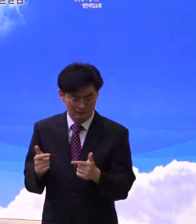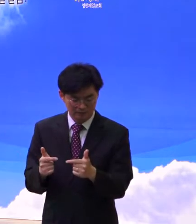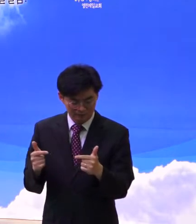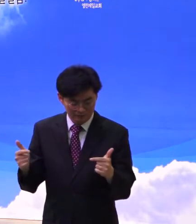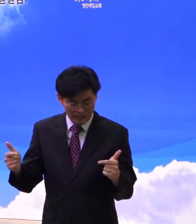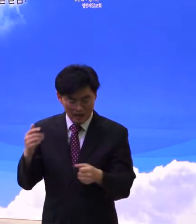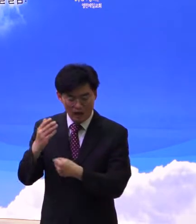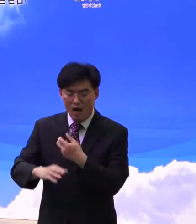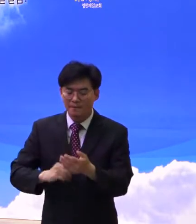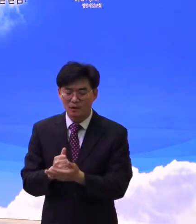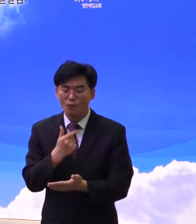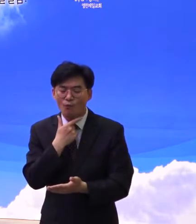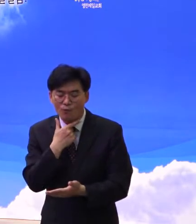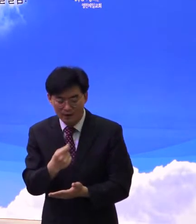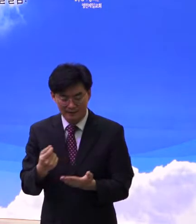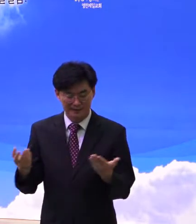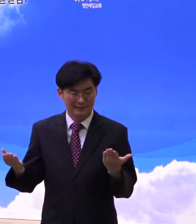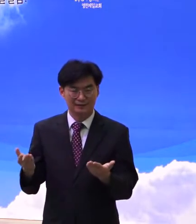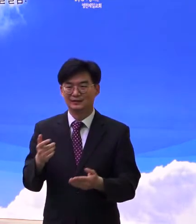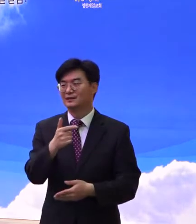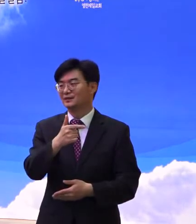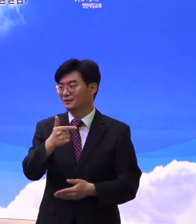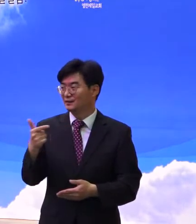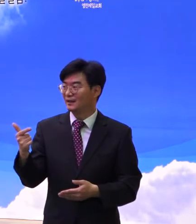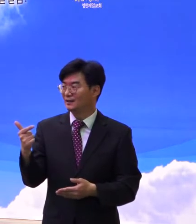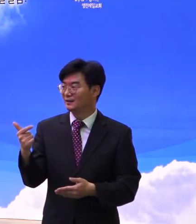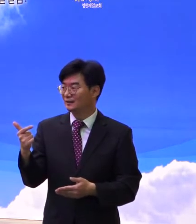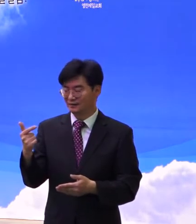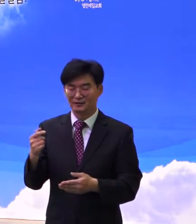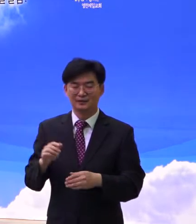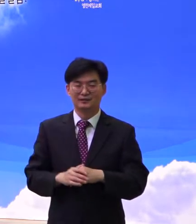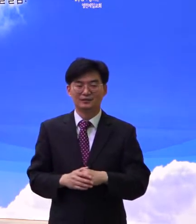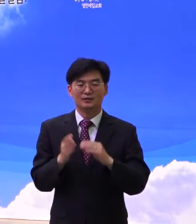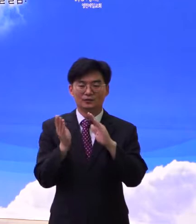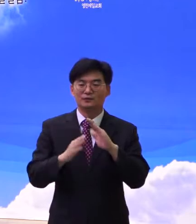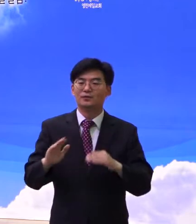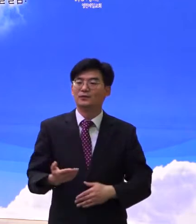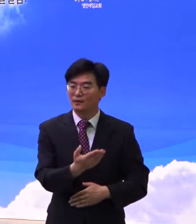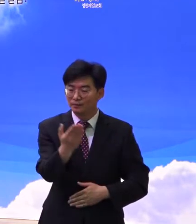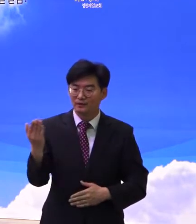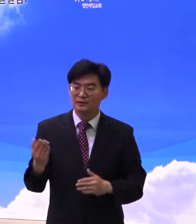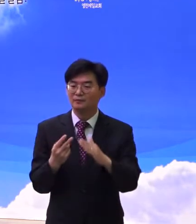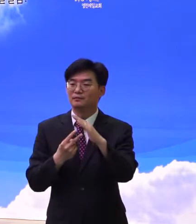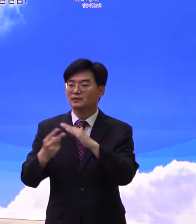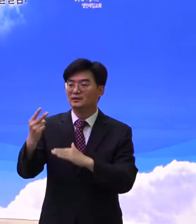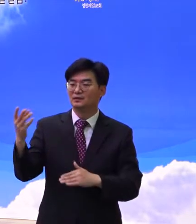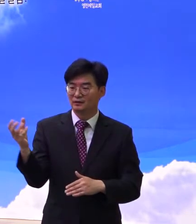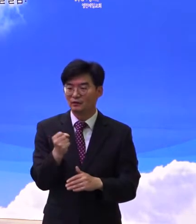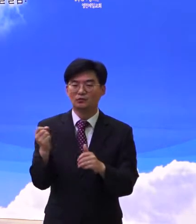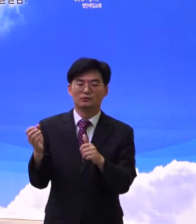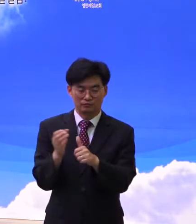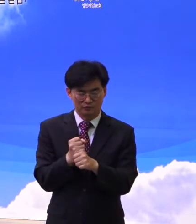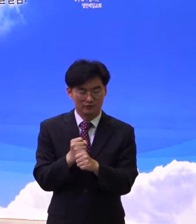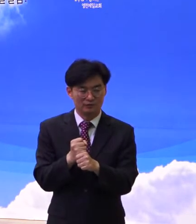하나님께서 이루고자 하시는 큰 일이 바로 이것이고, 우리는 이것을 우리의 비전으로 붙들어야 합니다.